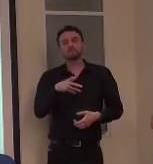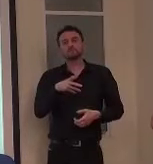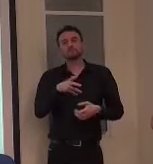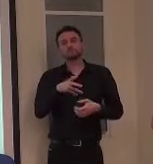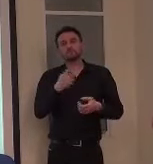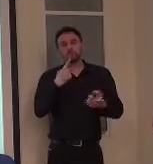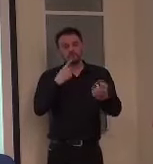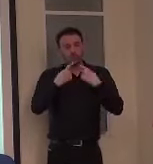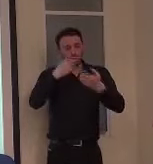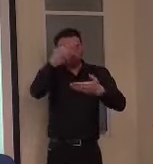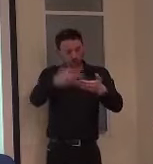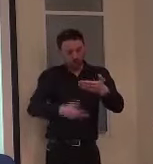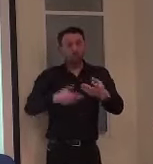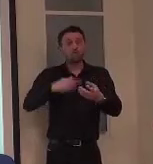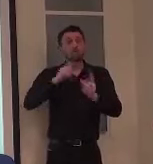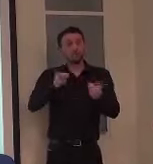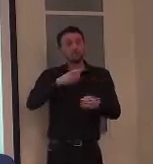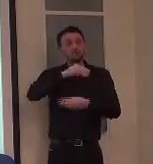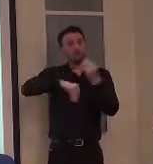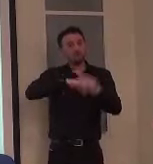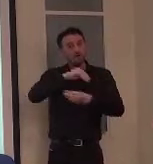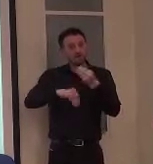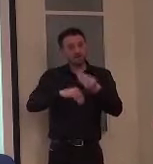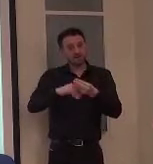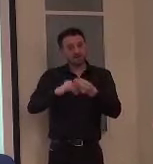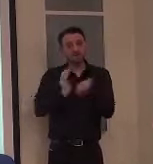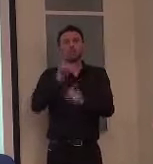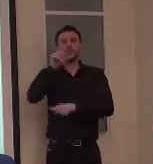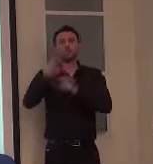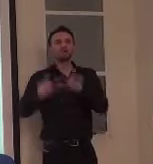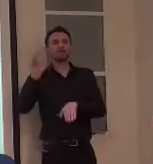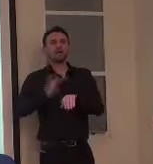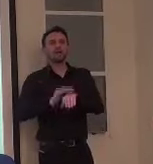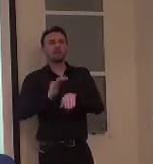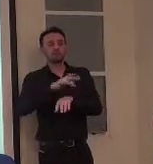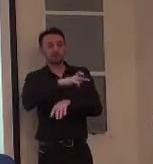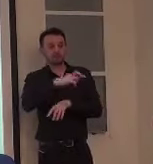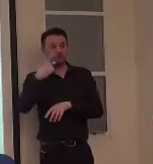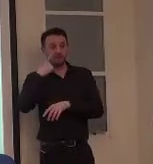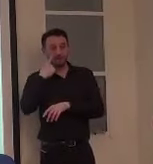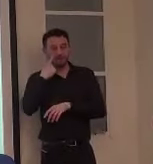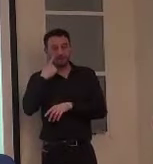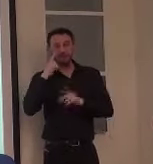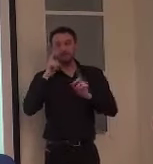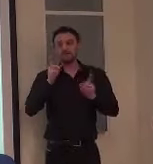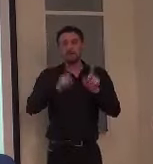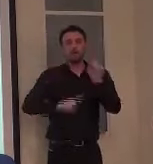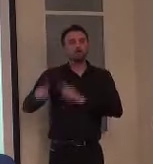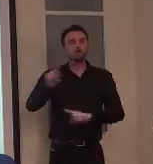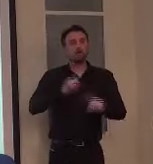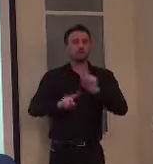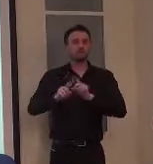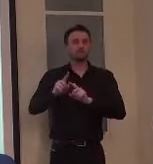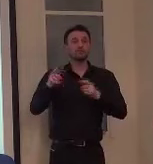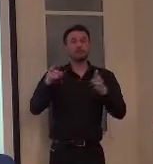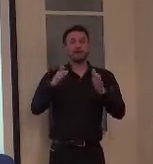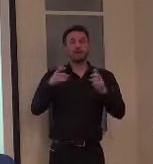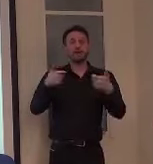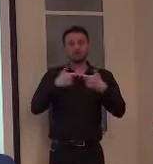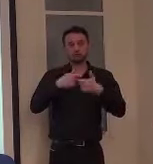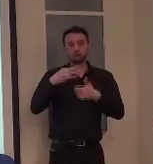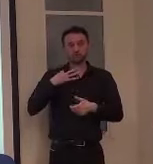representamos las familias los agentes responsables del pp y organizaciones de la sociedad civil